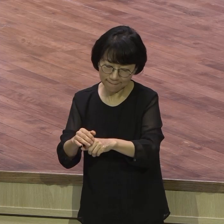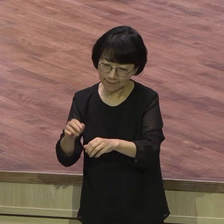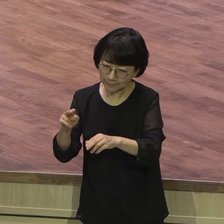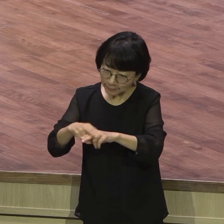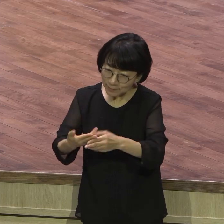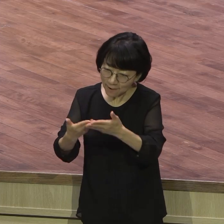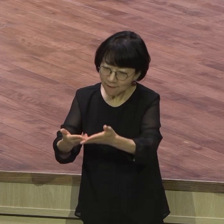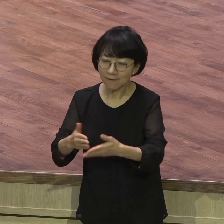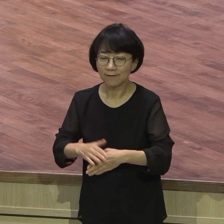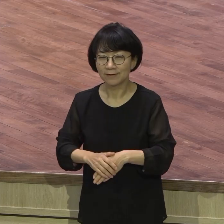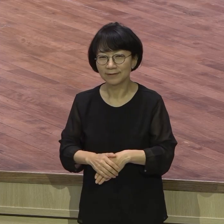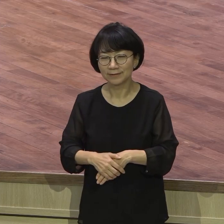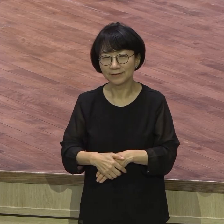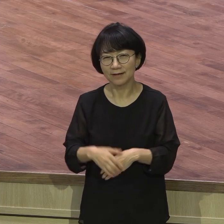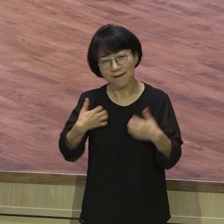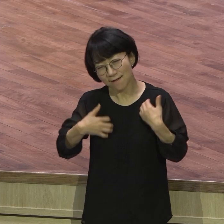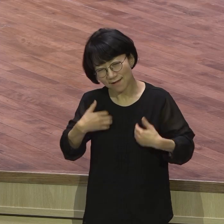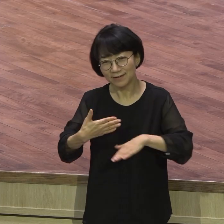저녁